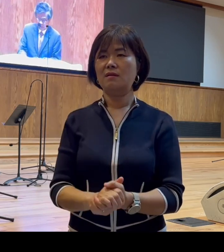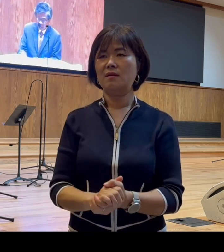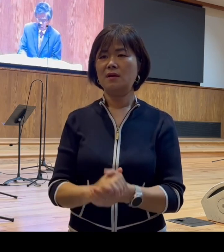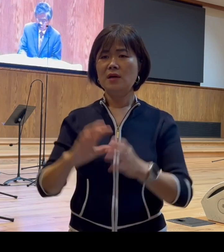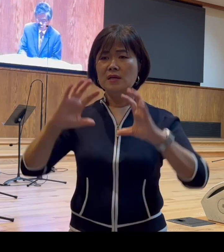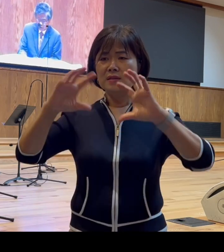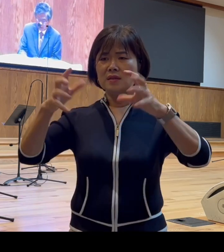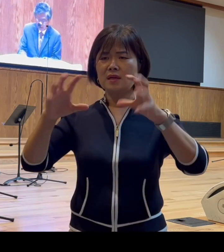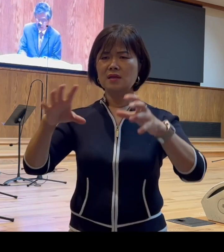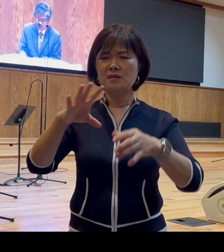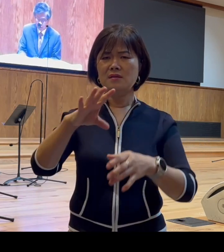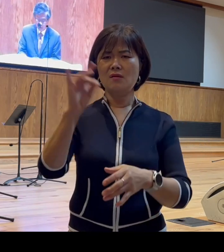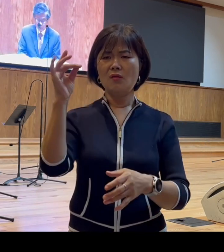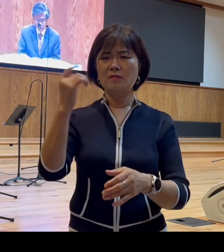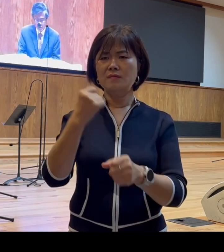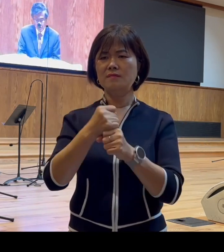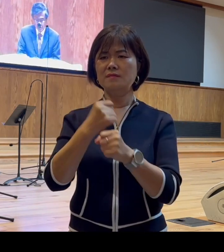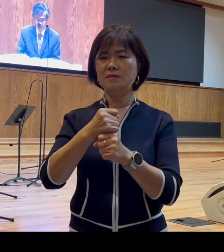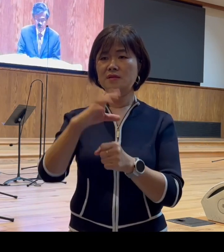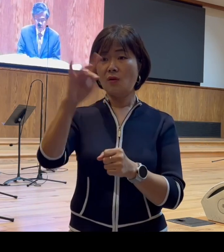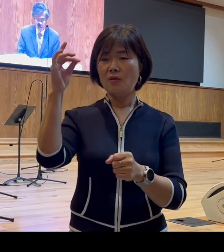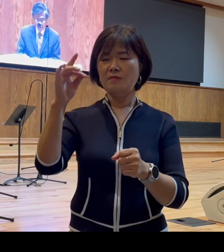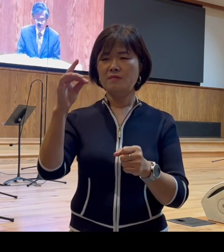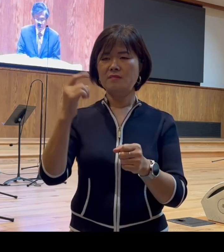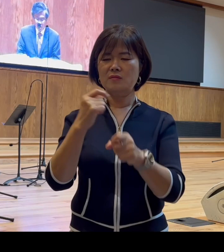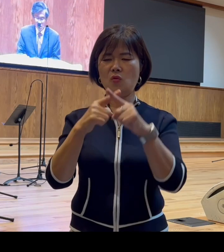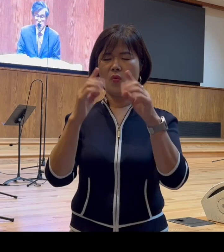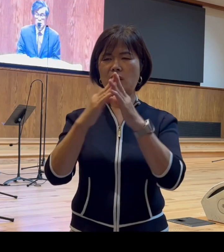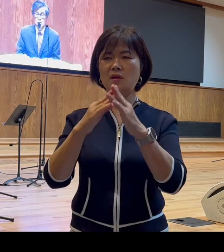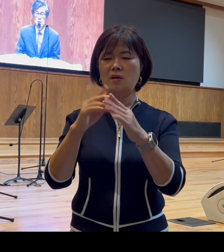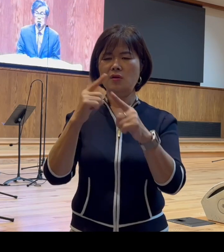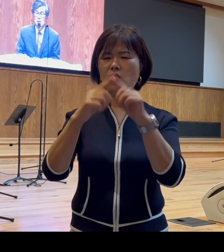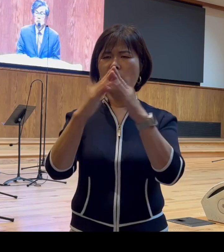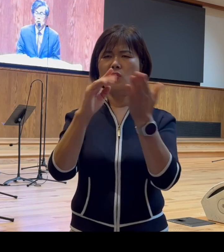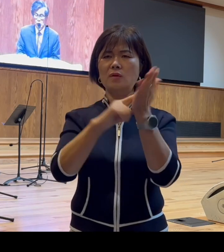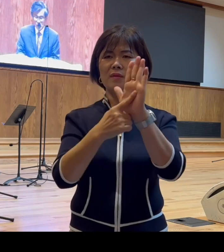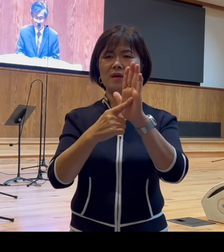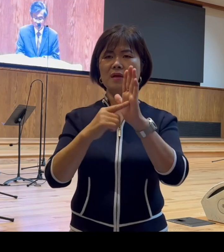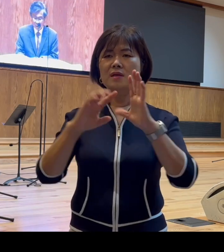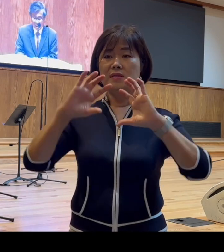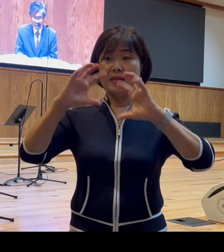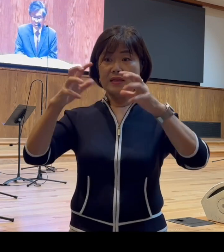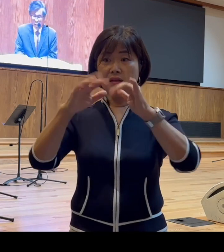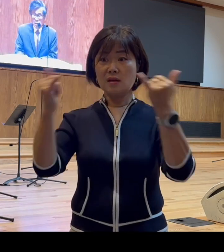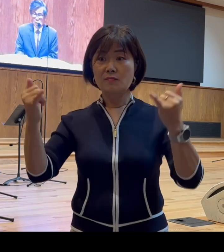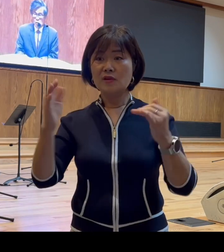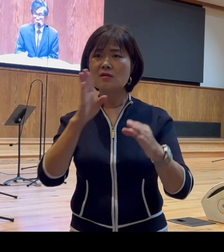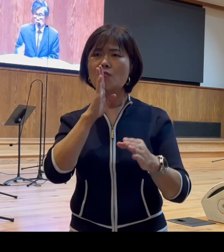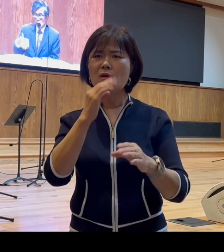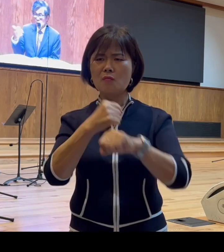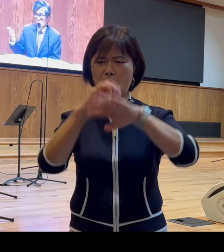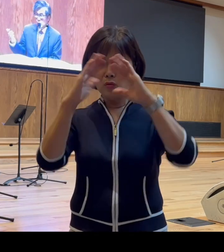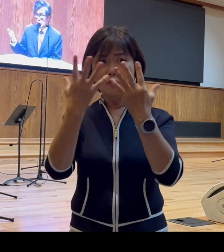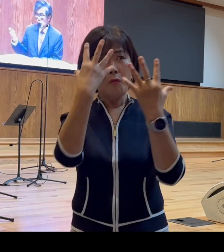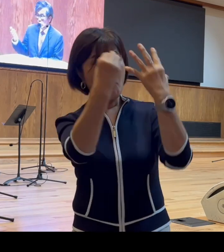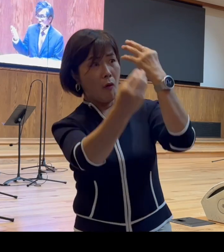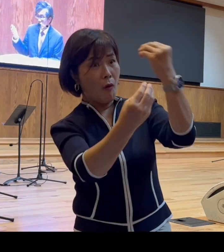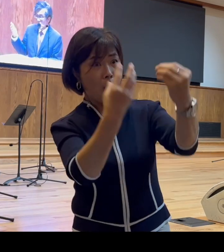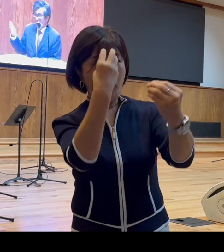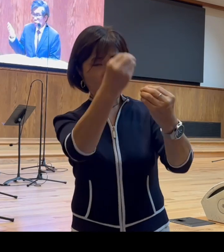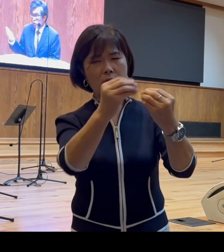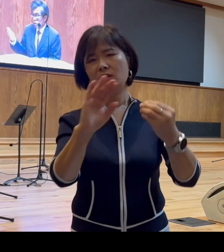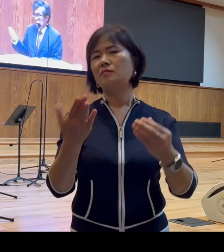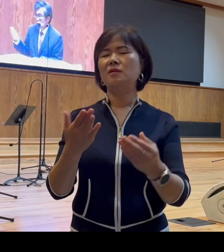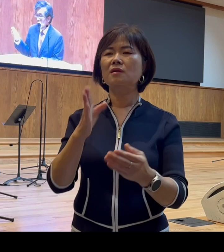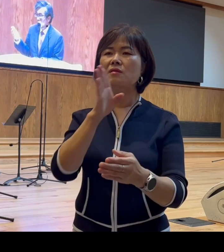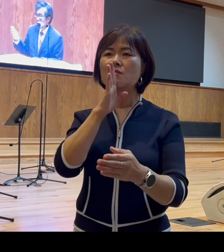그러니까 세상에 처음 출현한 1세기 예루살렘 교회는 등장하자마자 세상의 이목을 끌었습니다. 여러분 한번 생각해 보세요.